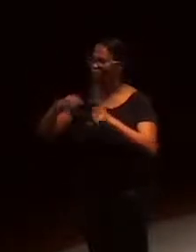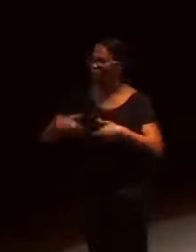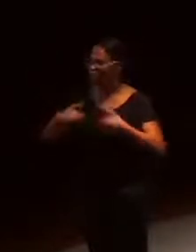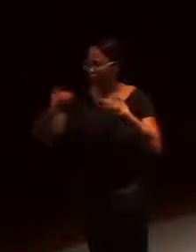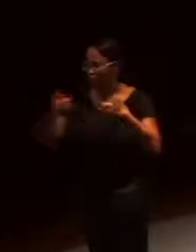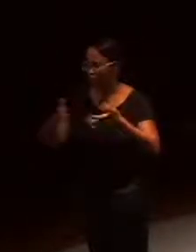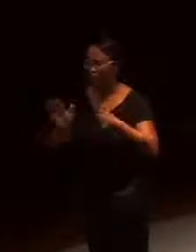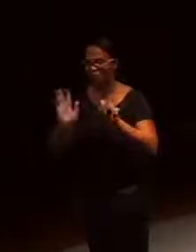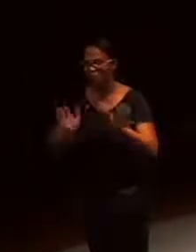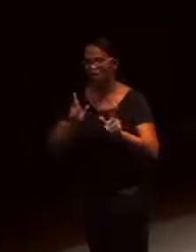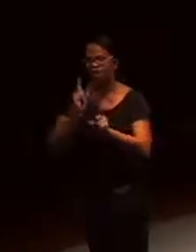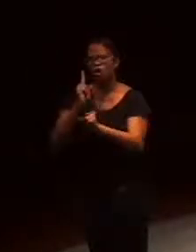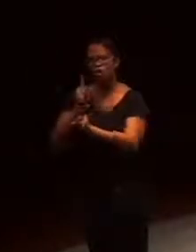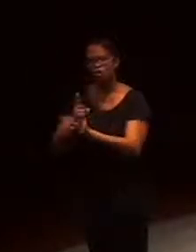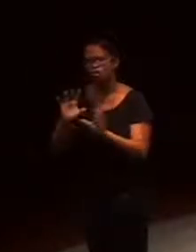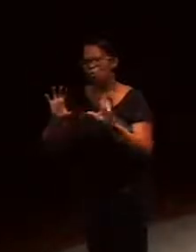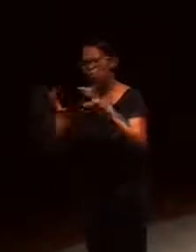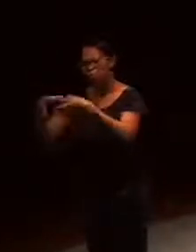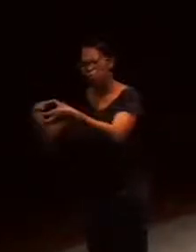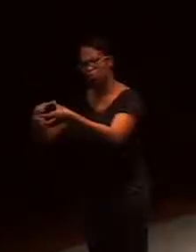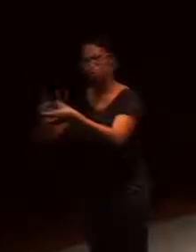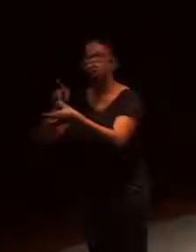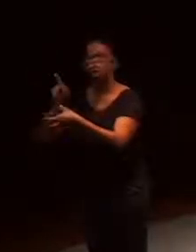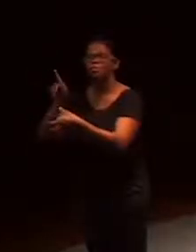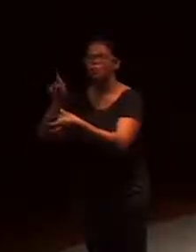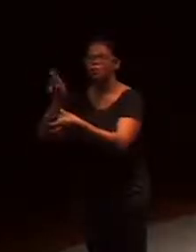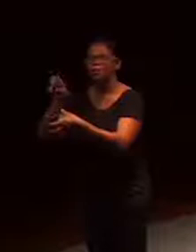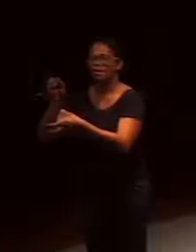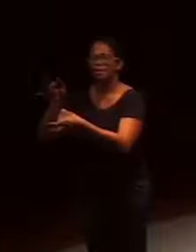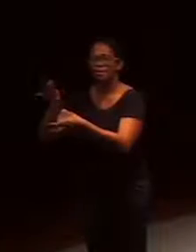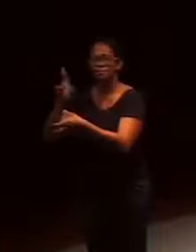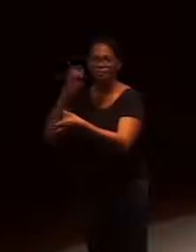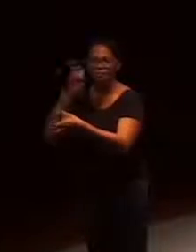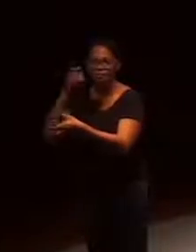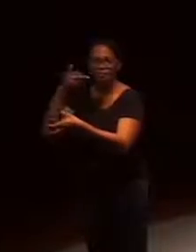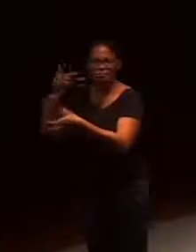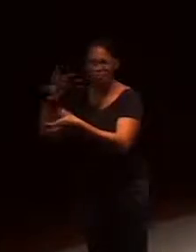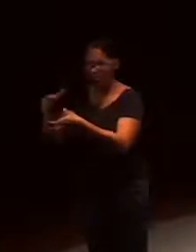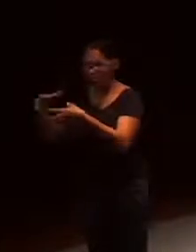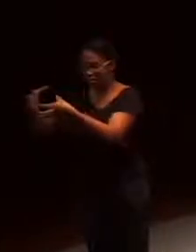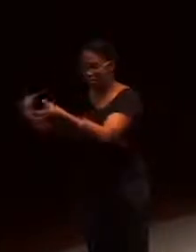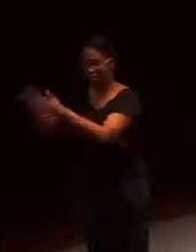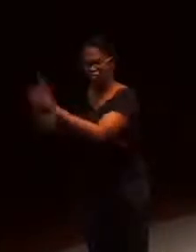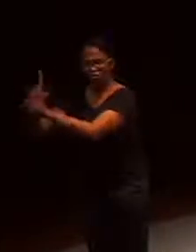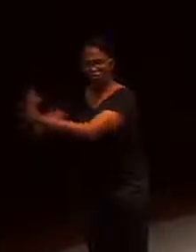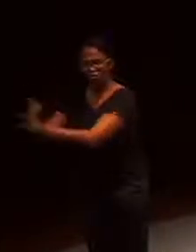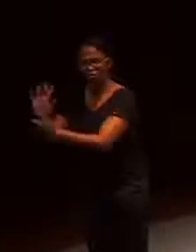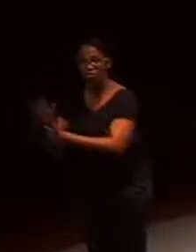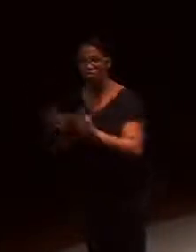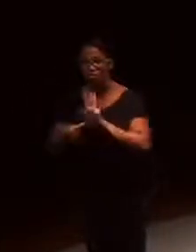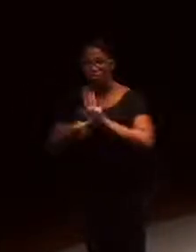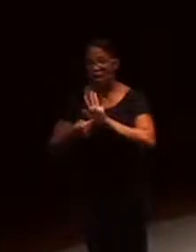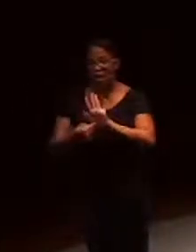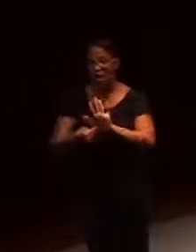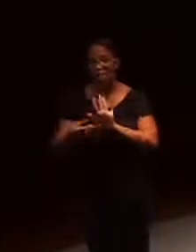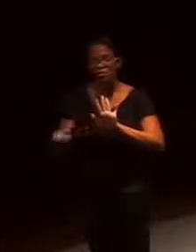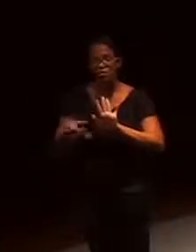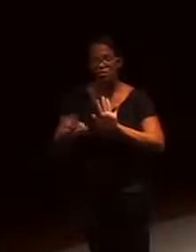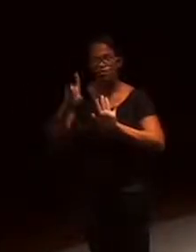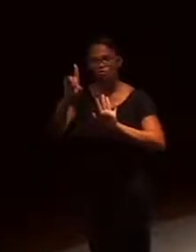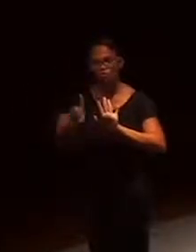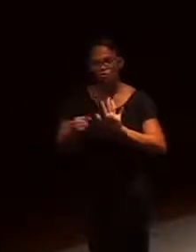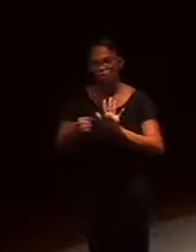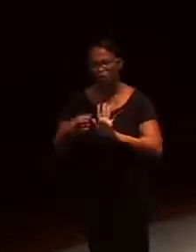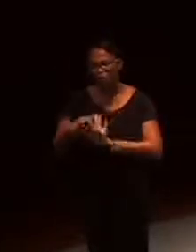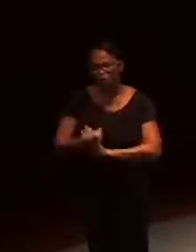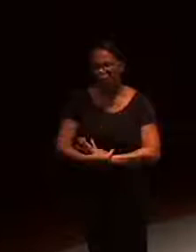Já tivemos um encontro com parlamentares hoje pela manhã, tivemos aqui a apresentação dos novos diretores. Nessa